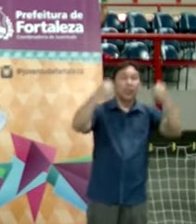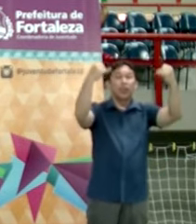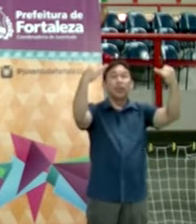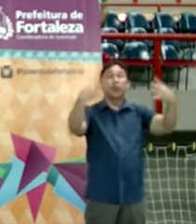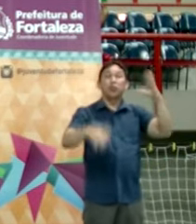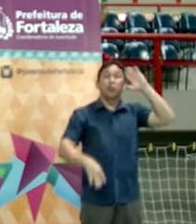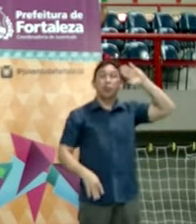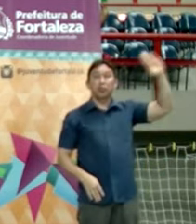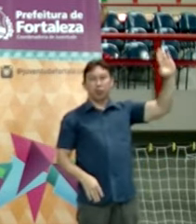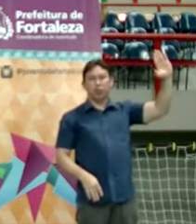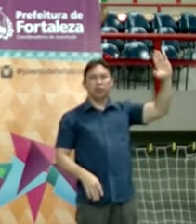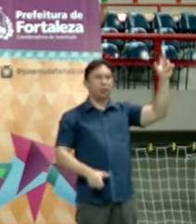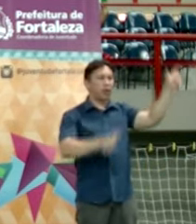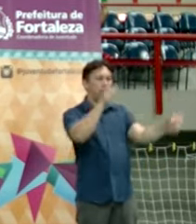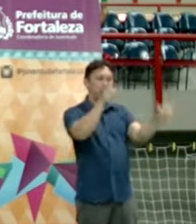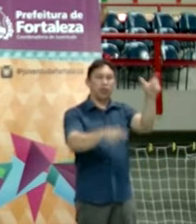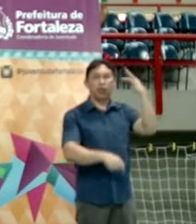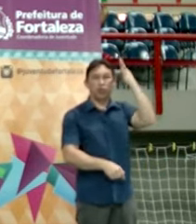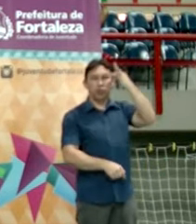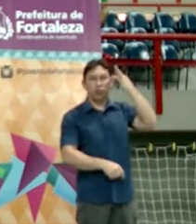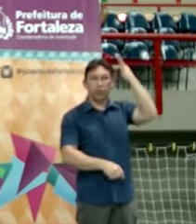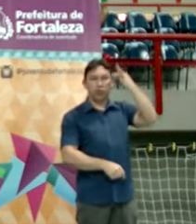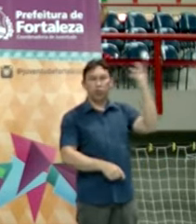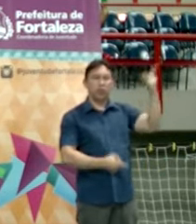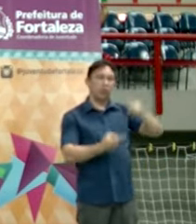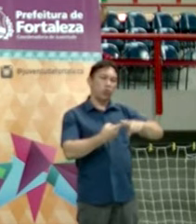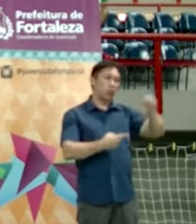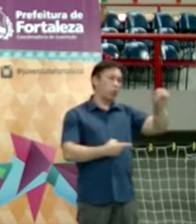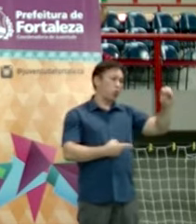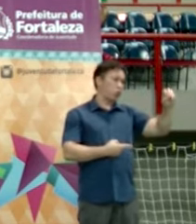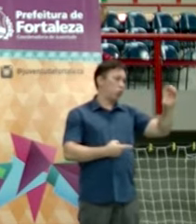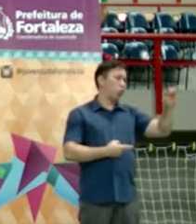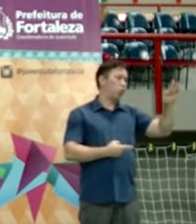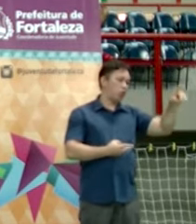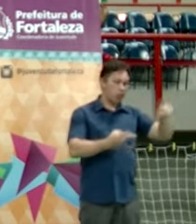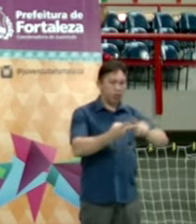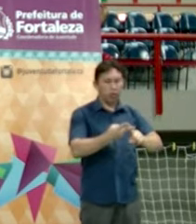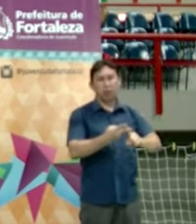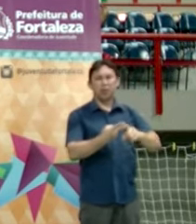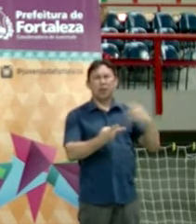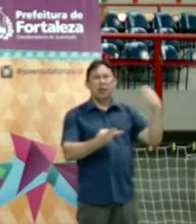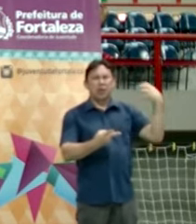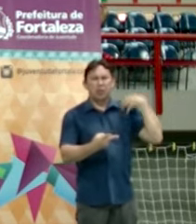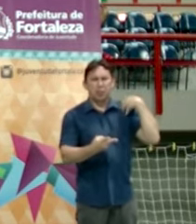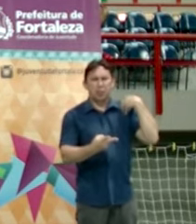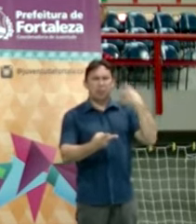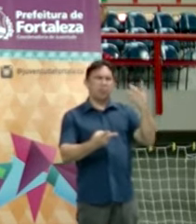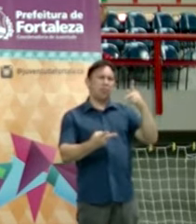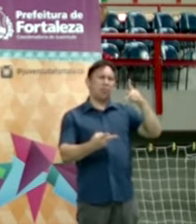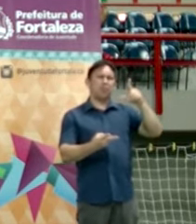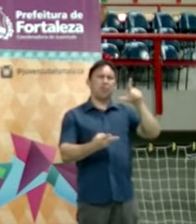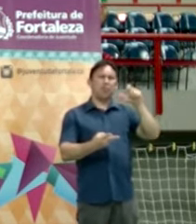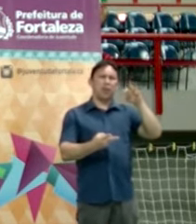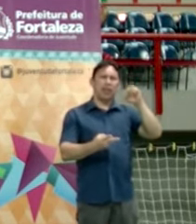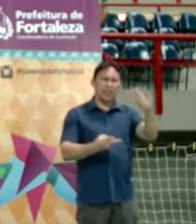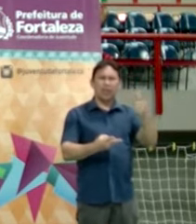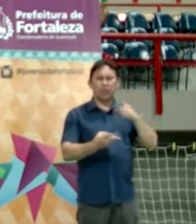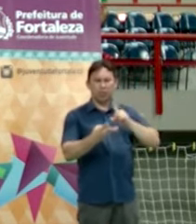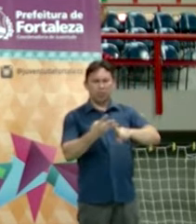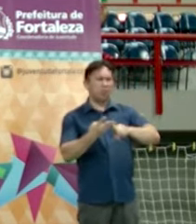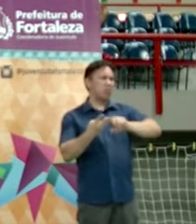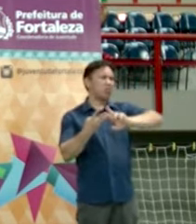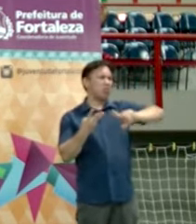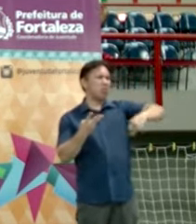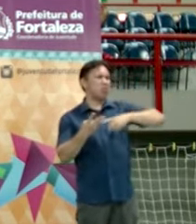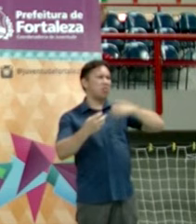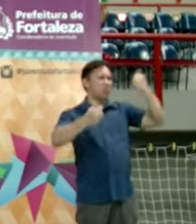agora sobre os principais filósofos, tá bom? Vamos falar de Sócrates, vamos falar de Platão, vamos falar de Aristóteles, para que a gente possa